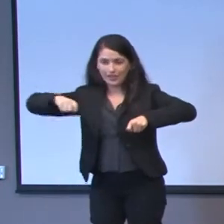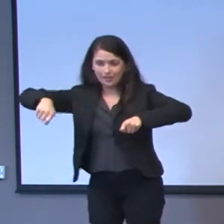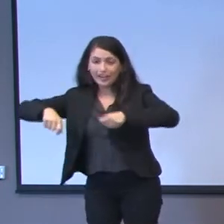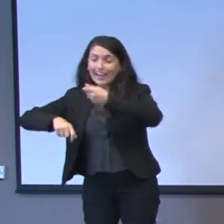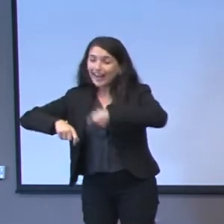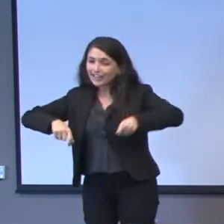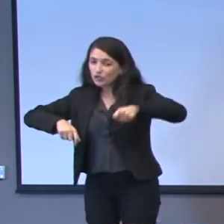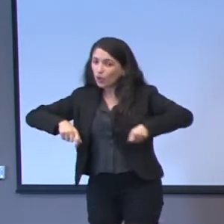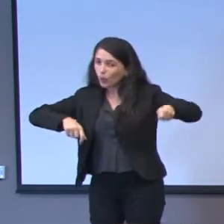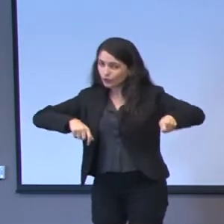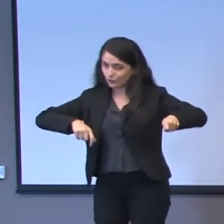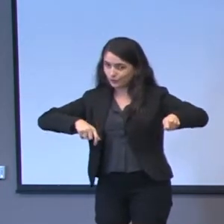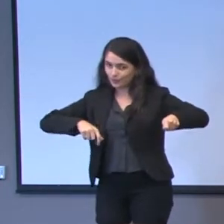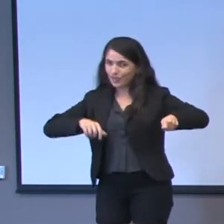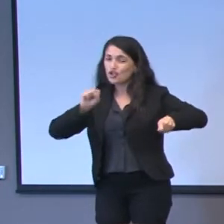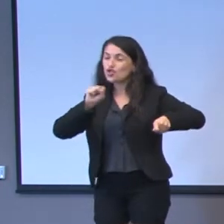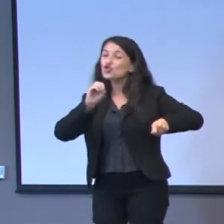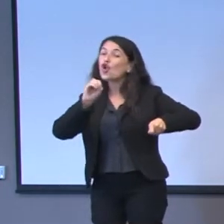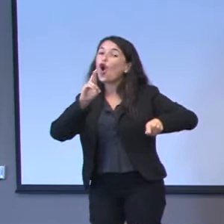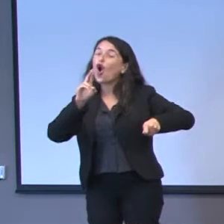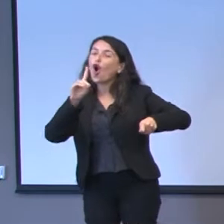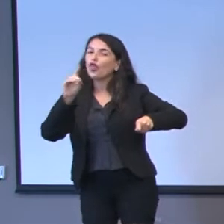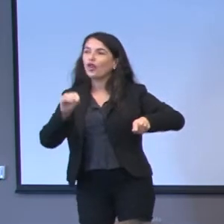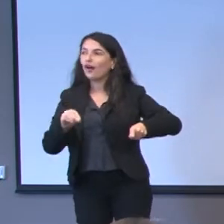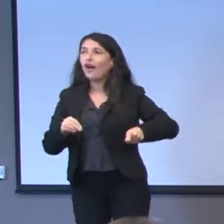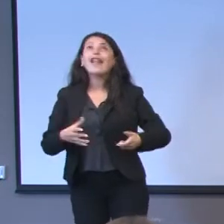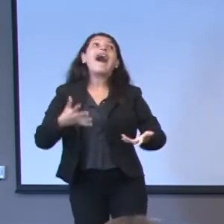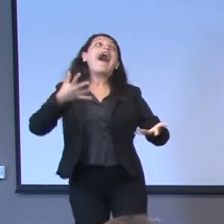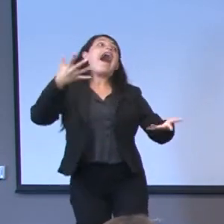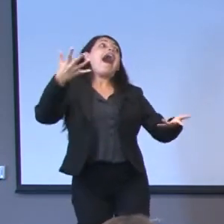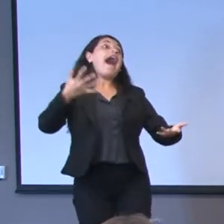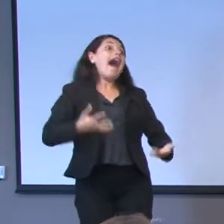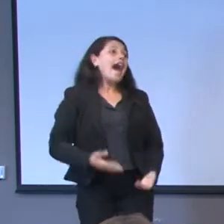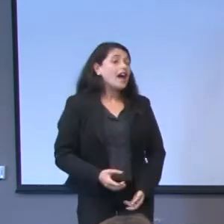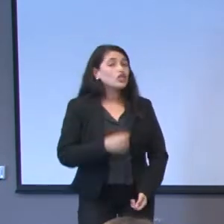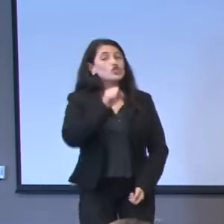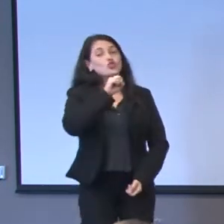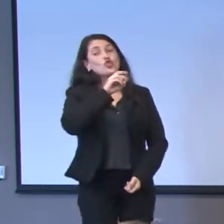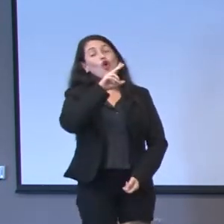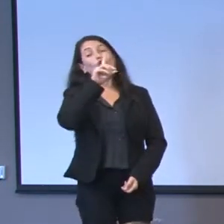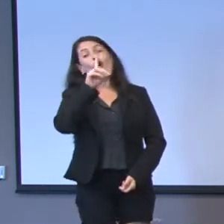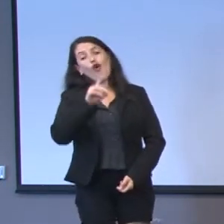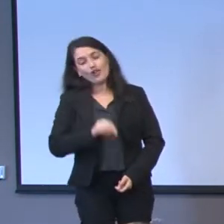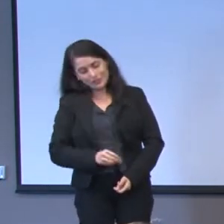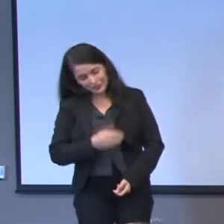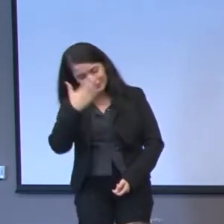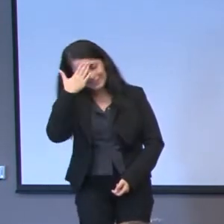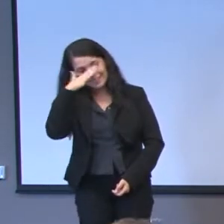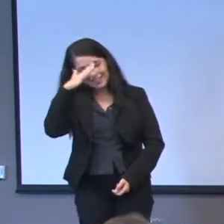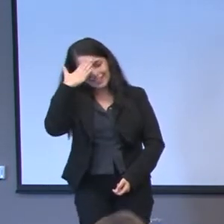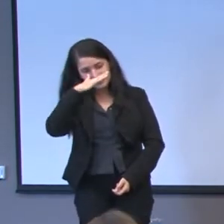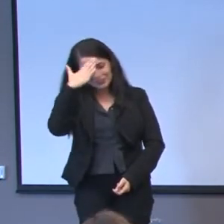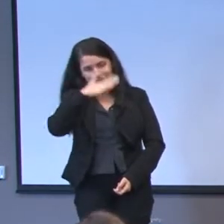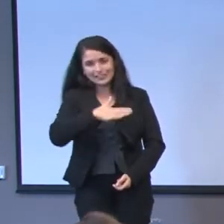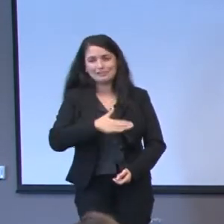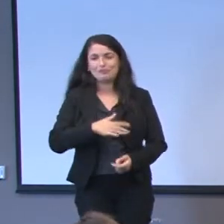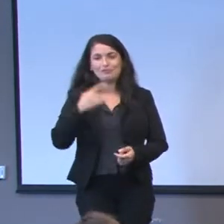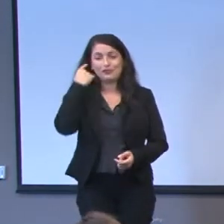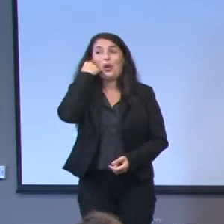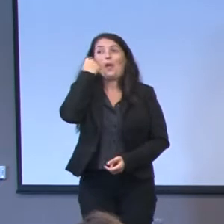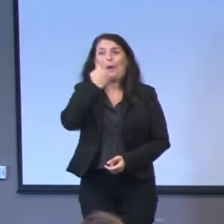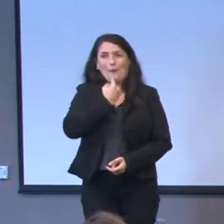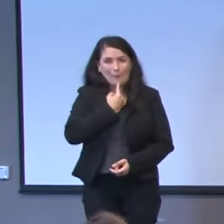não, de fato, canhoto está em todo lugar, né, imagina. A gente tem essa questão. É uma